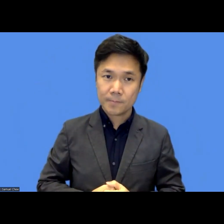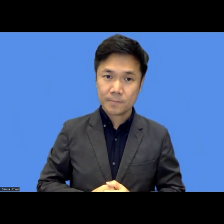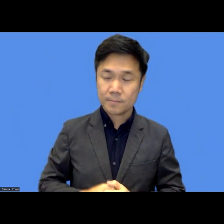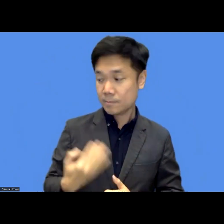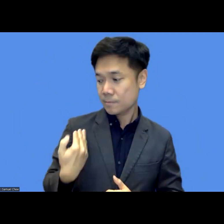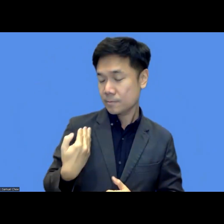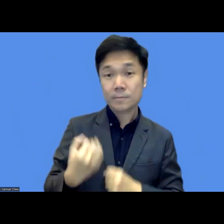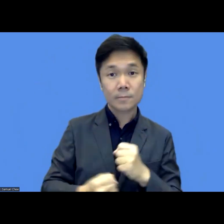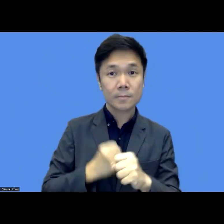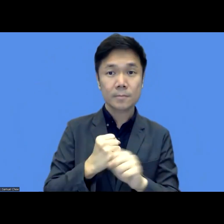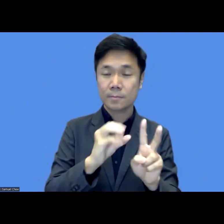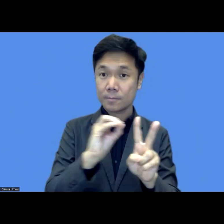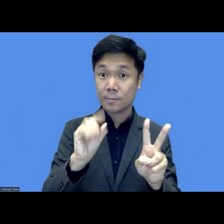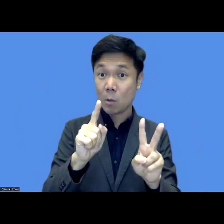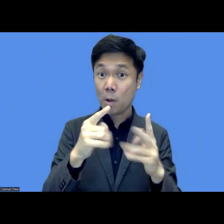En 2019,